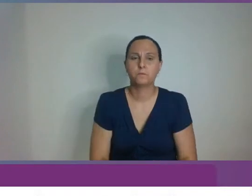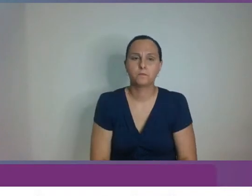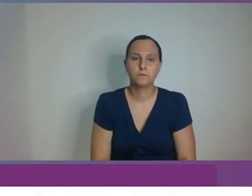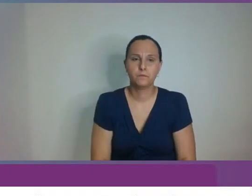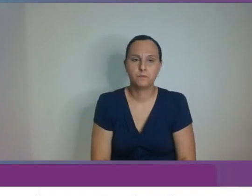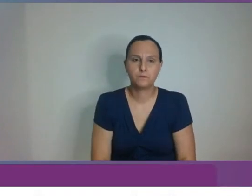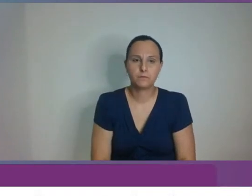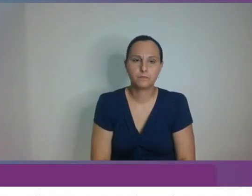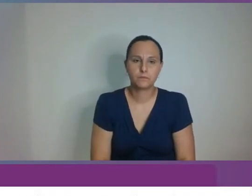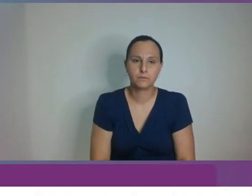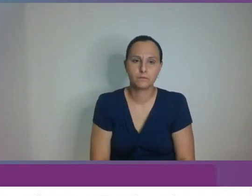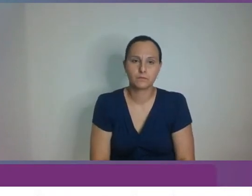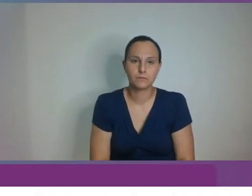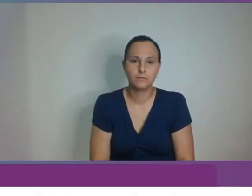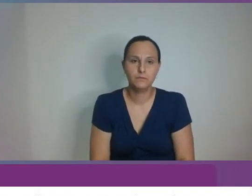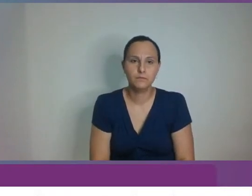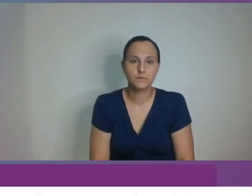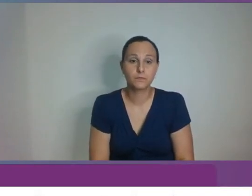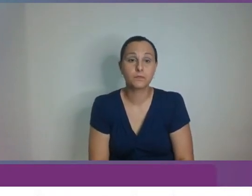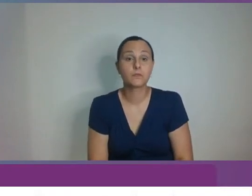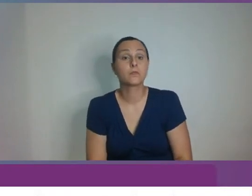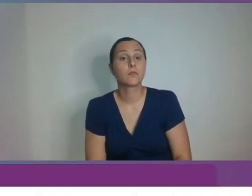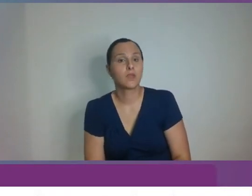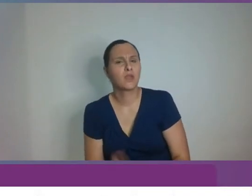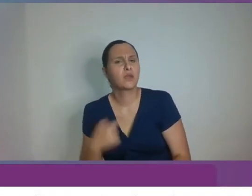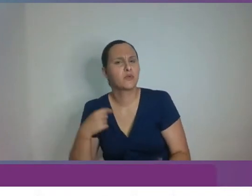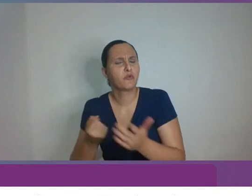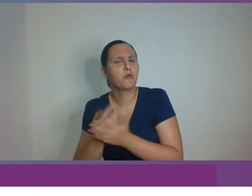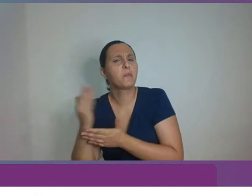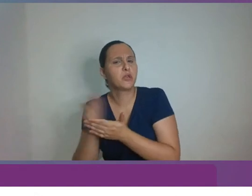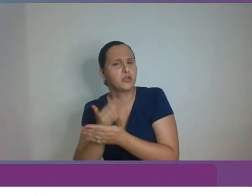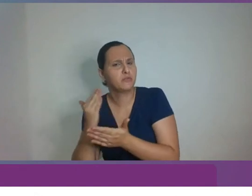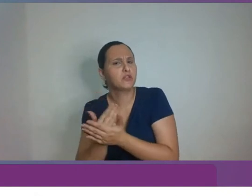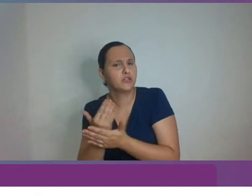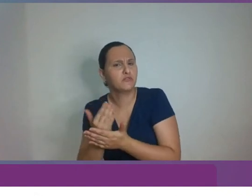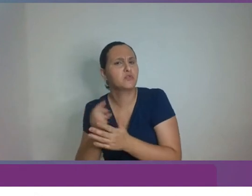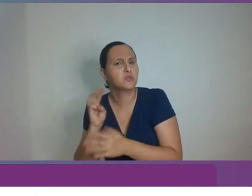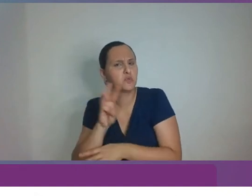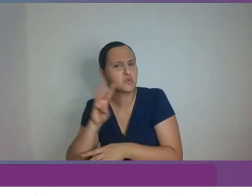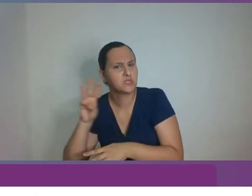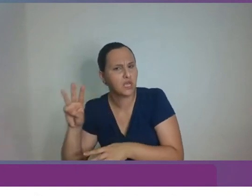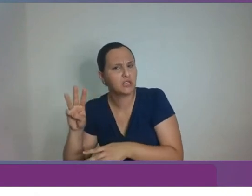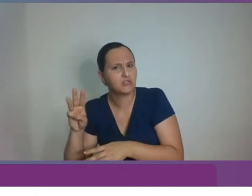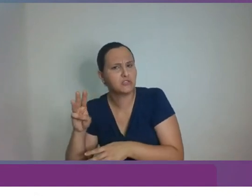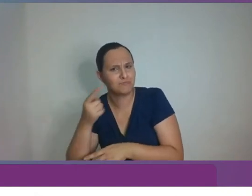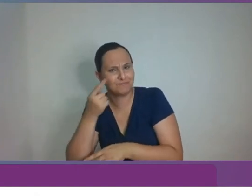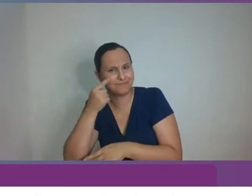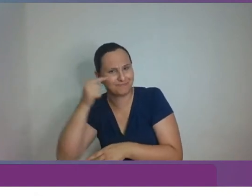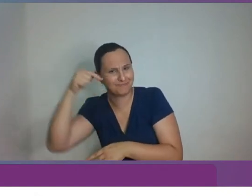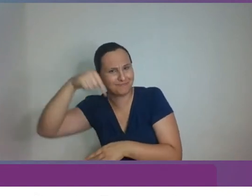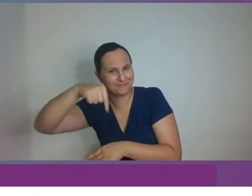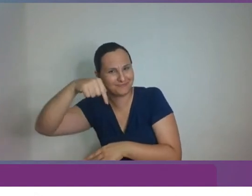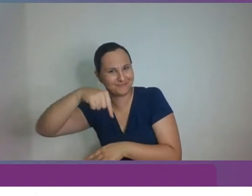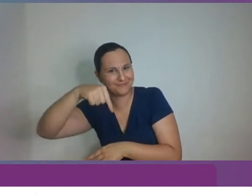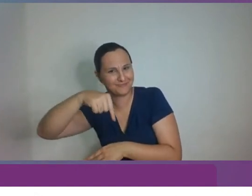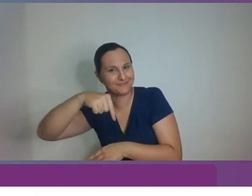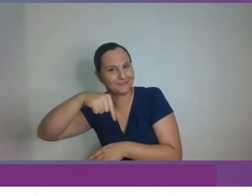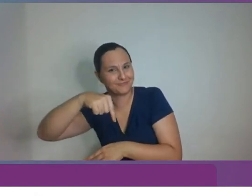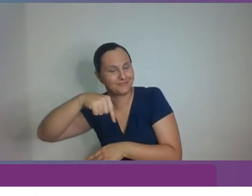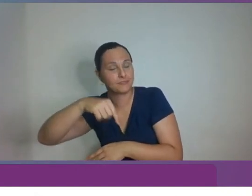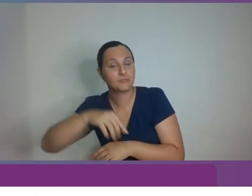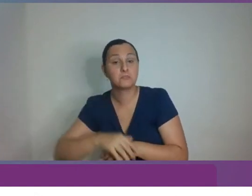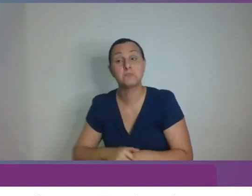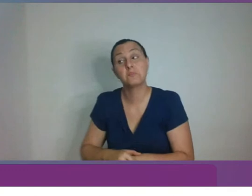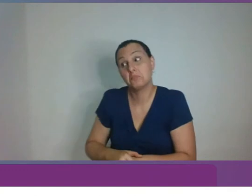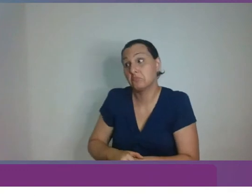Comprei no site da Estante Virtual. Sim, no site da Estante Virtual vocês vão achar ele, ou não sei se vão achar, né, porque eu custei para encontrar ele. Eu